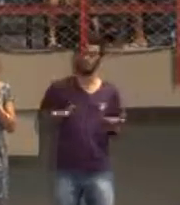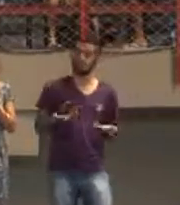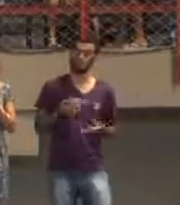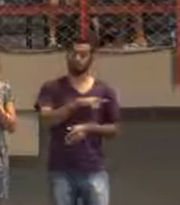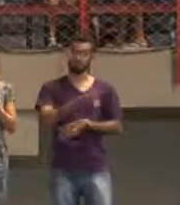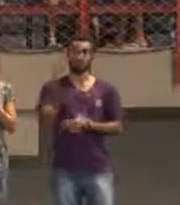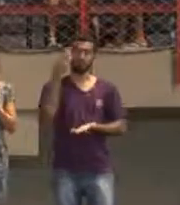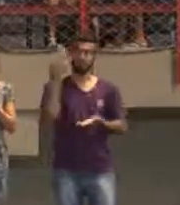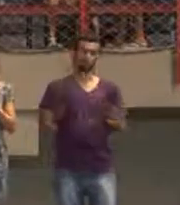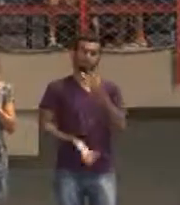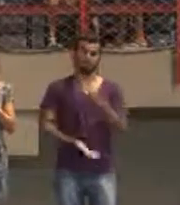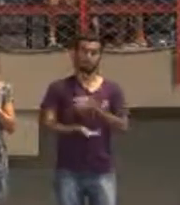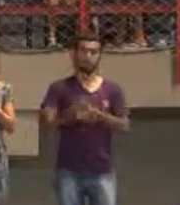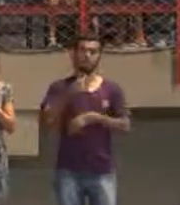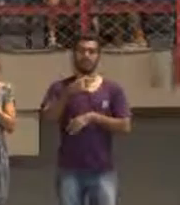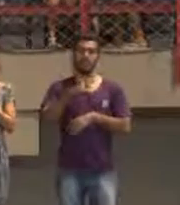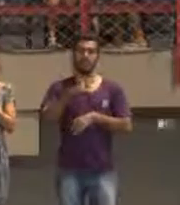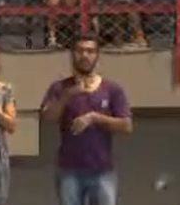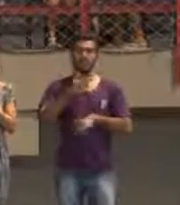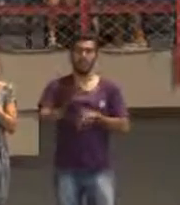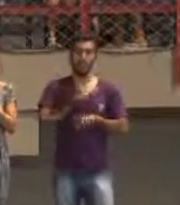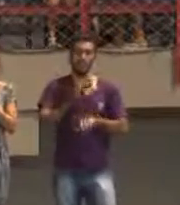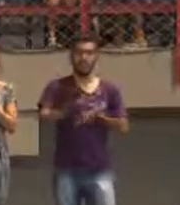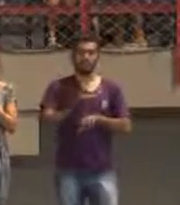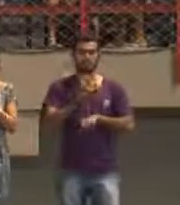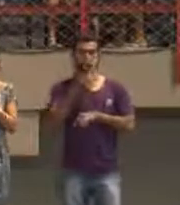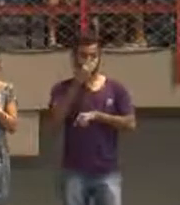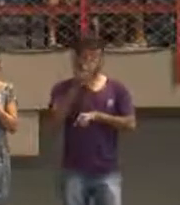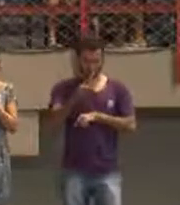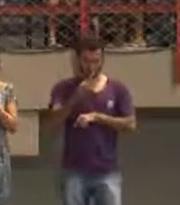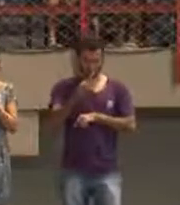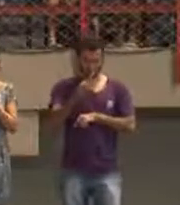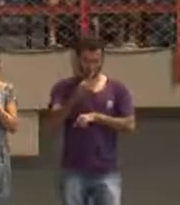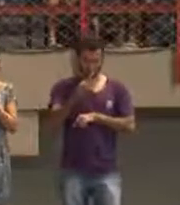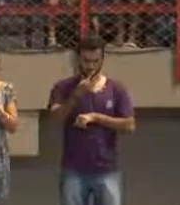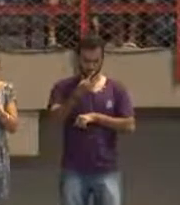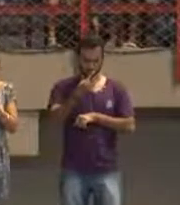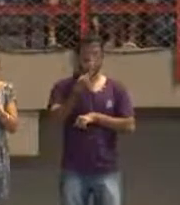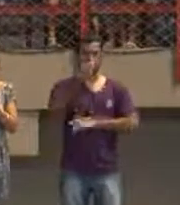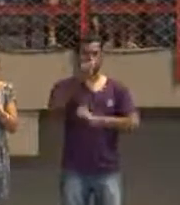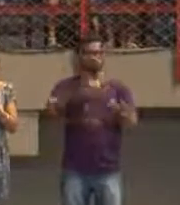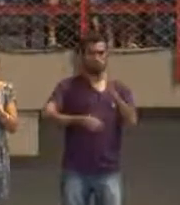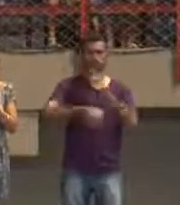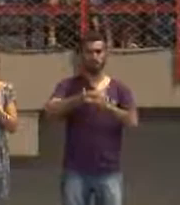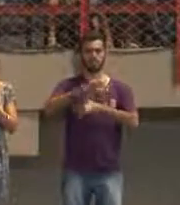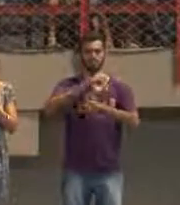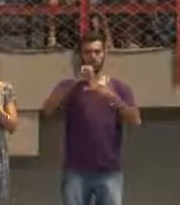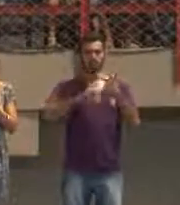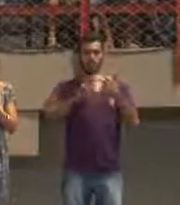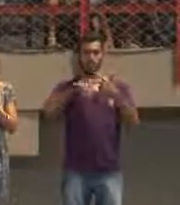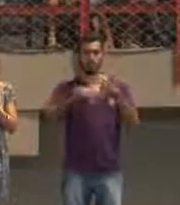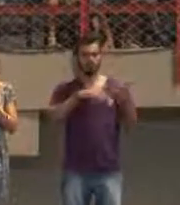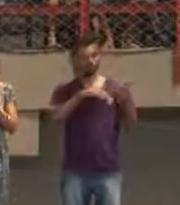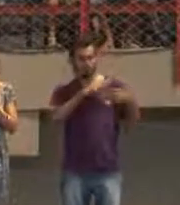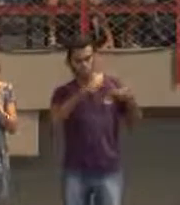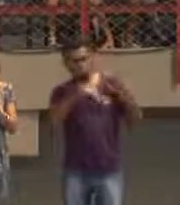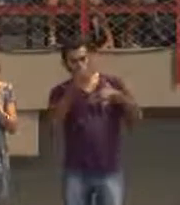vai perder na competência 3 da redação no Enem, que é o desenvolvimento